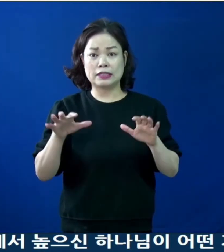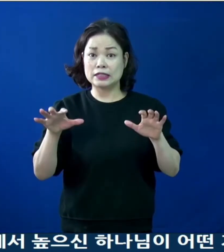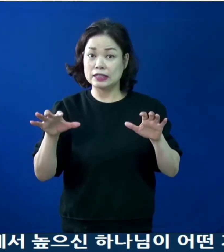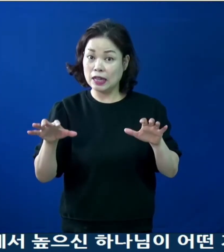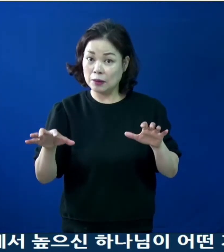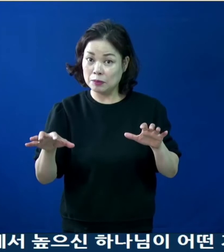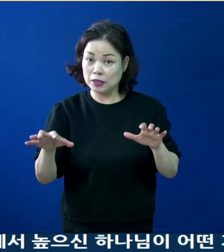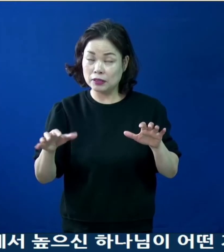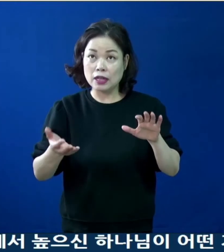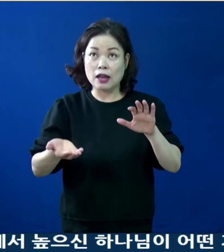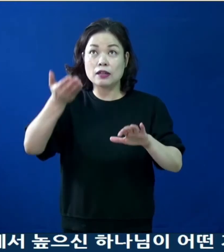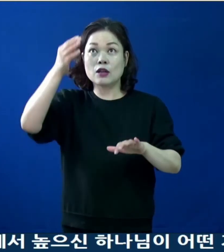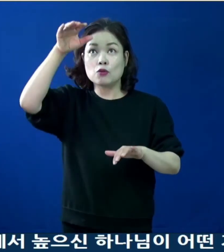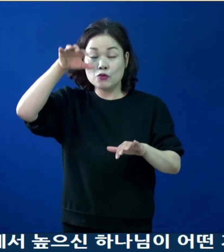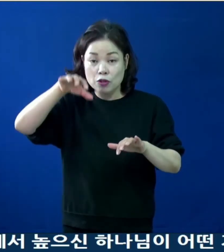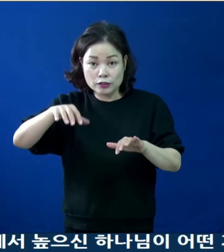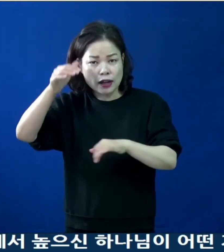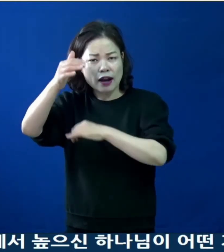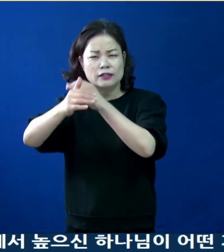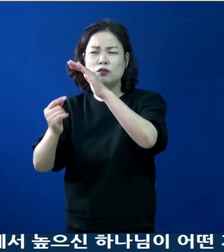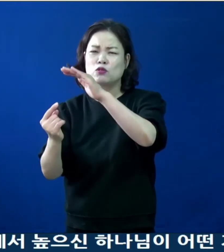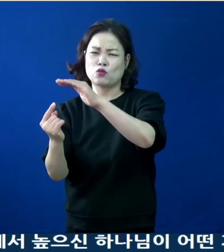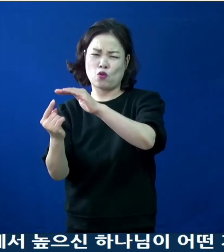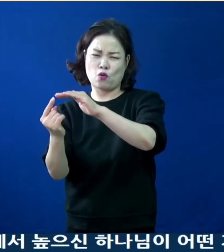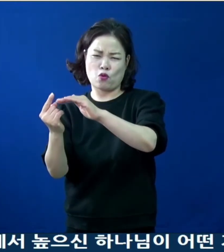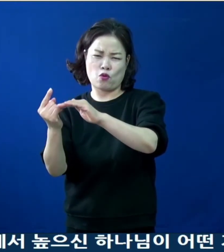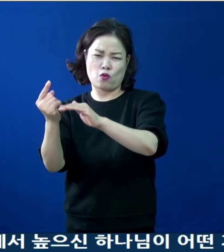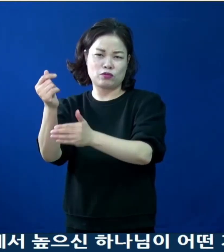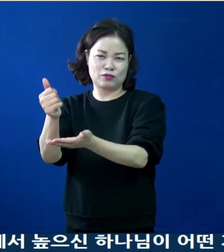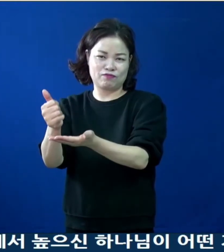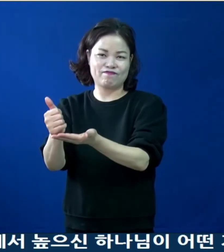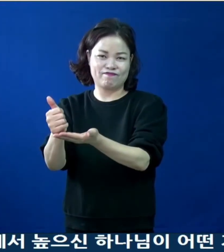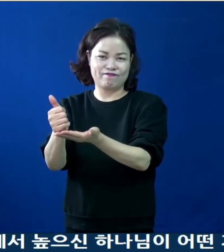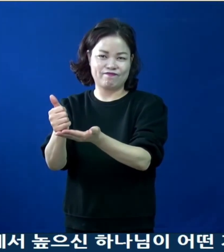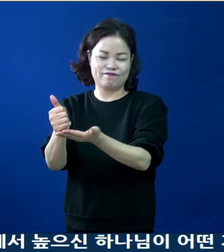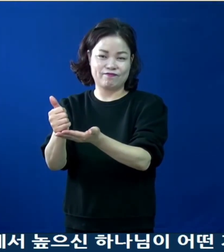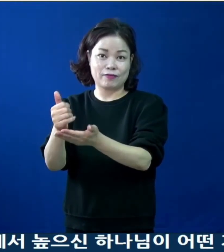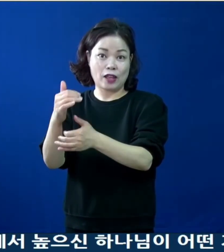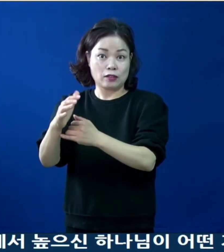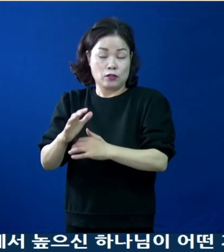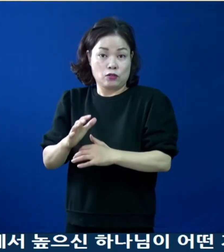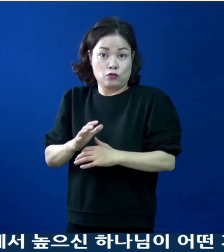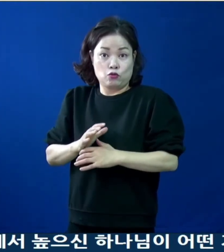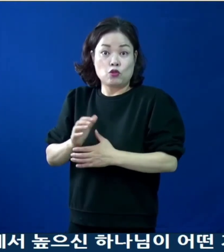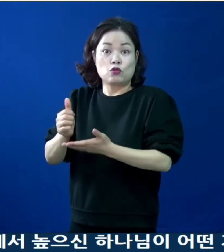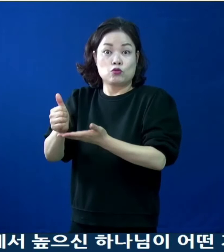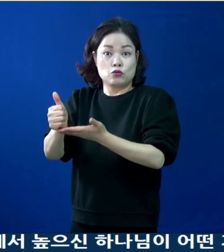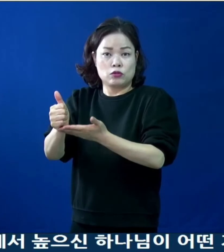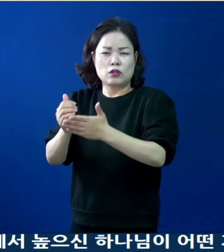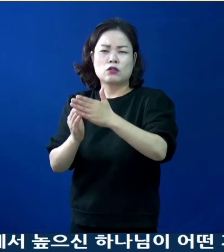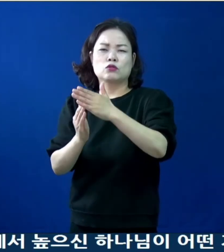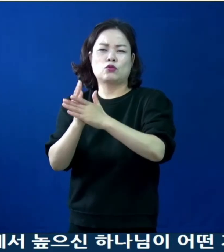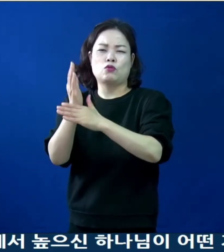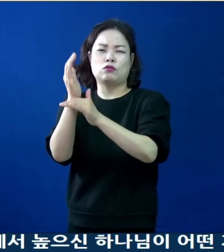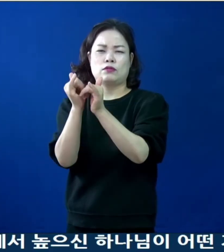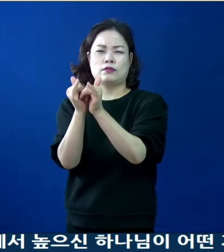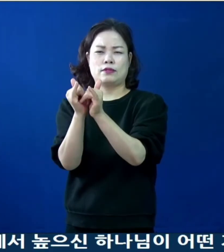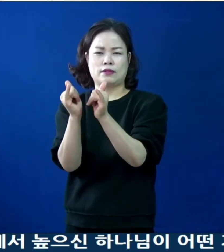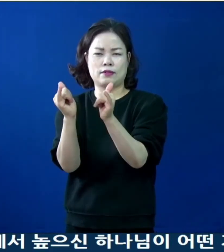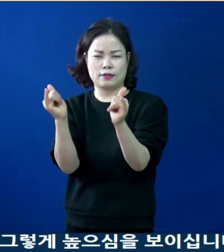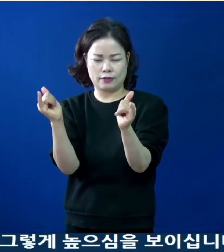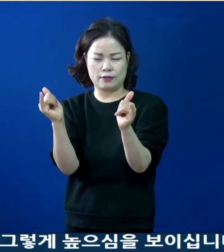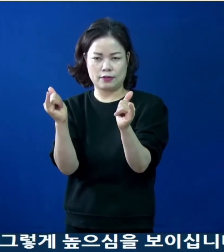양편에서 아래 위에서 하나님은 높으신 분이다, 하나님은 두려우신 분이다, 초월자시다,